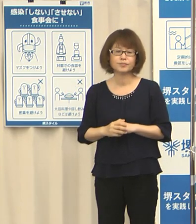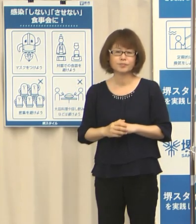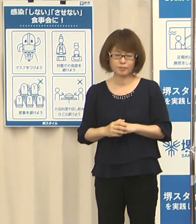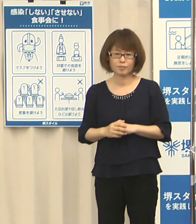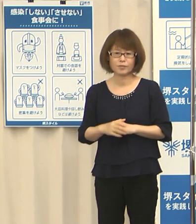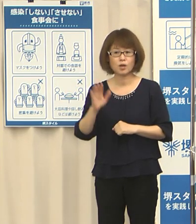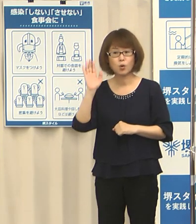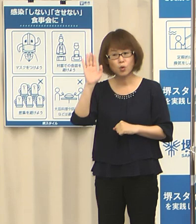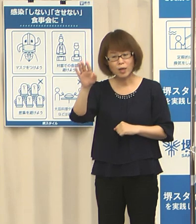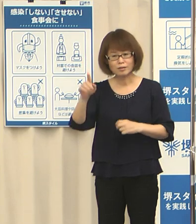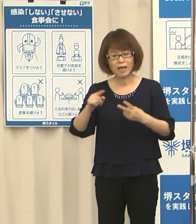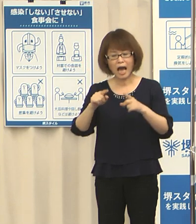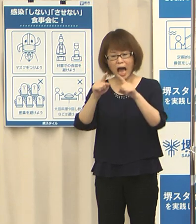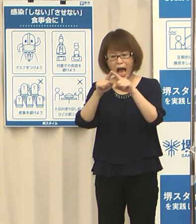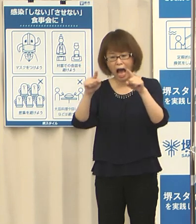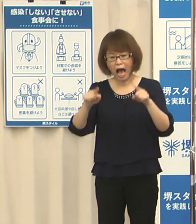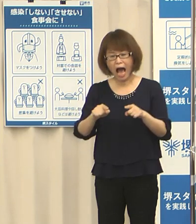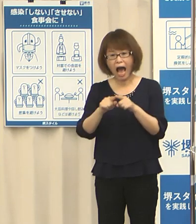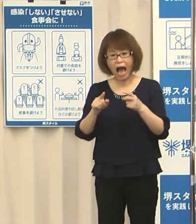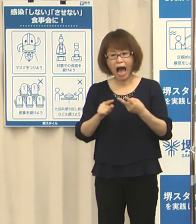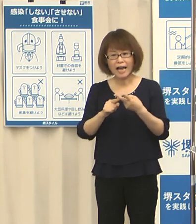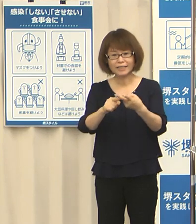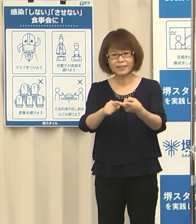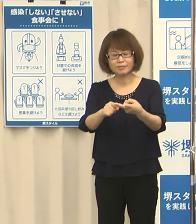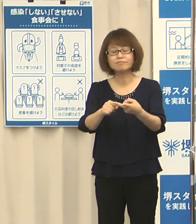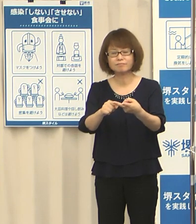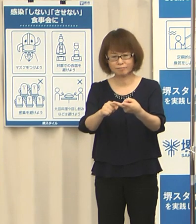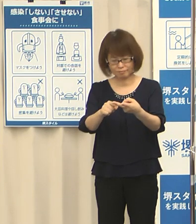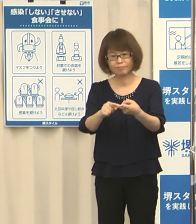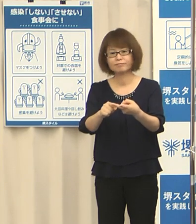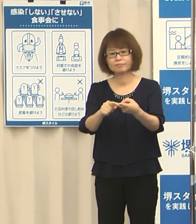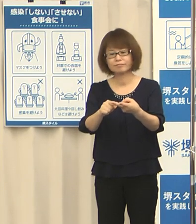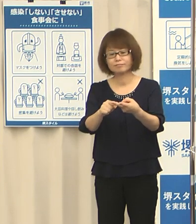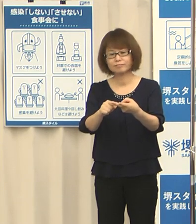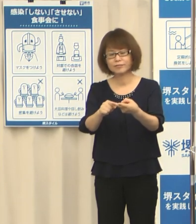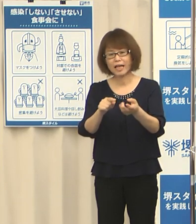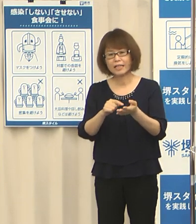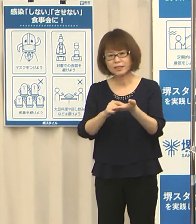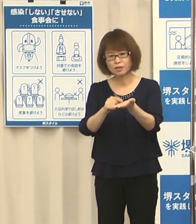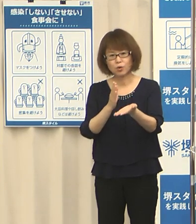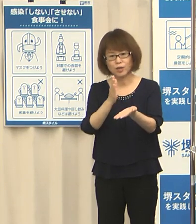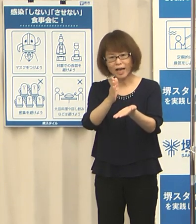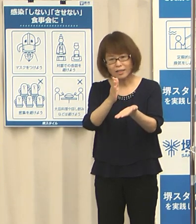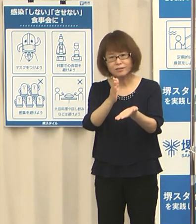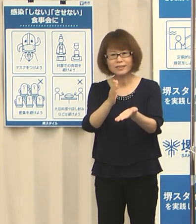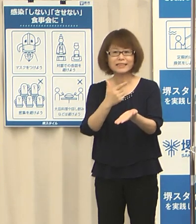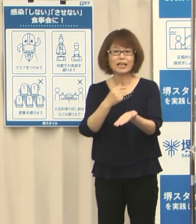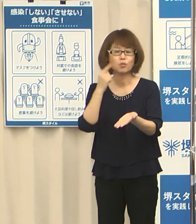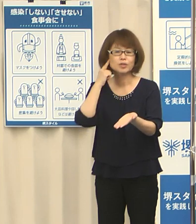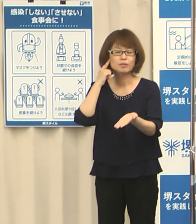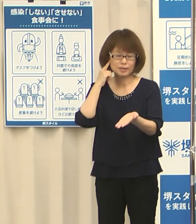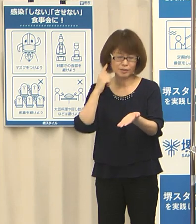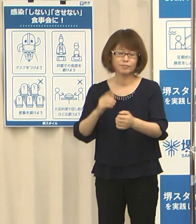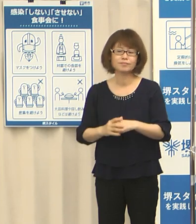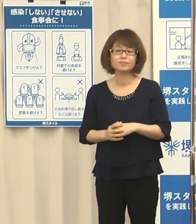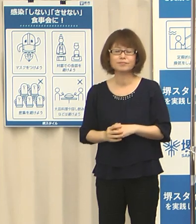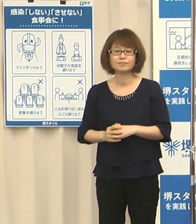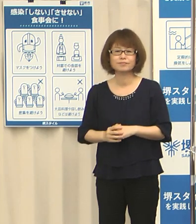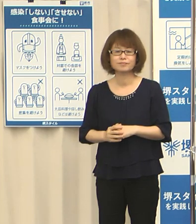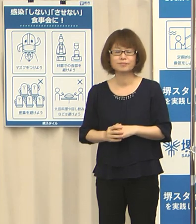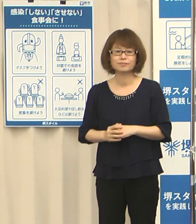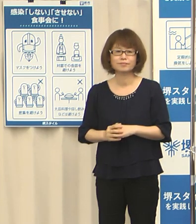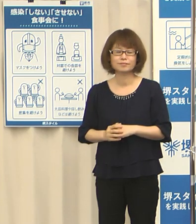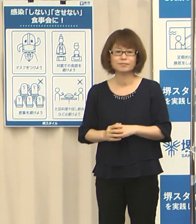はがきをお送りしてですね、郵送にて申請の勧奨をしていきたいと考えております。まだ申請されていない